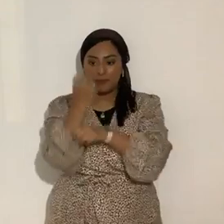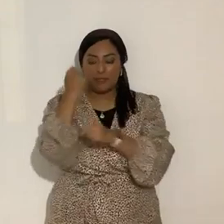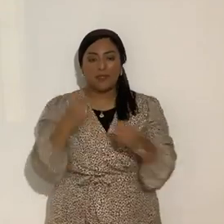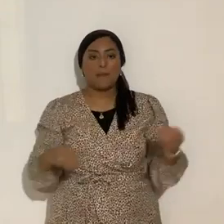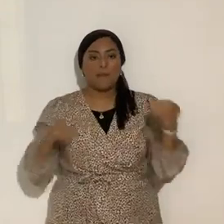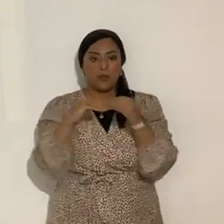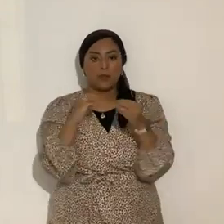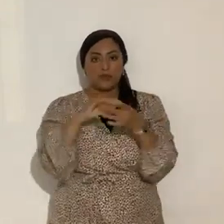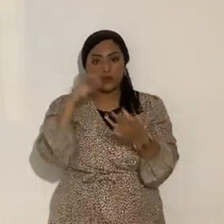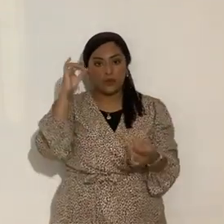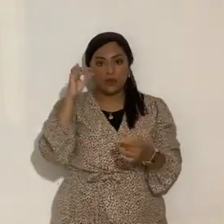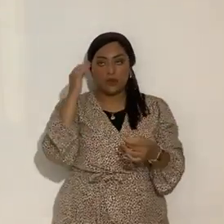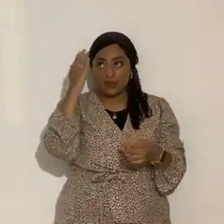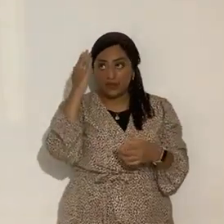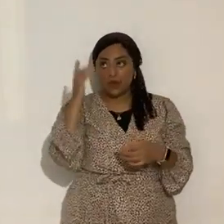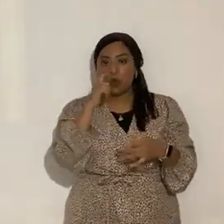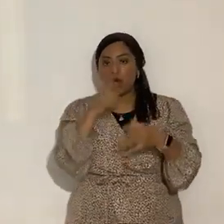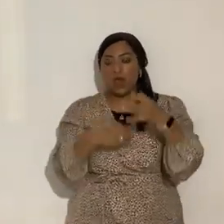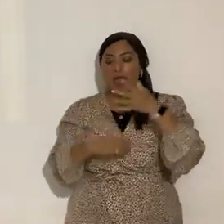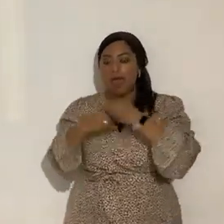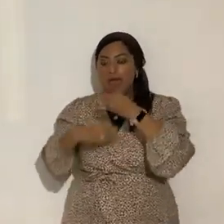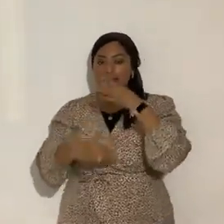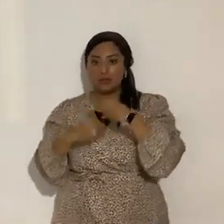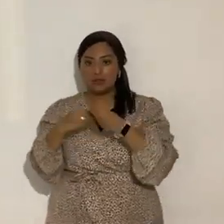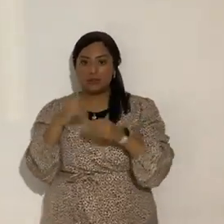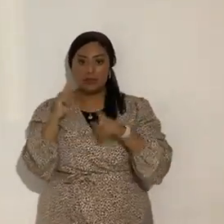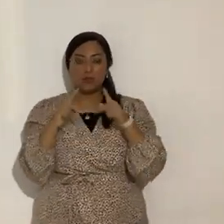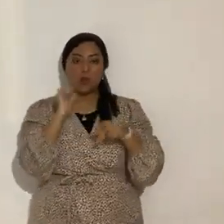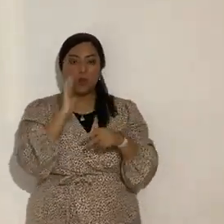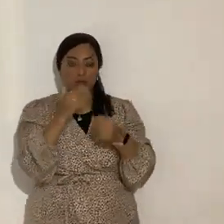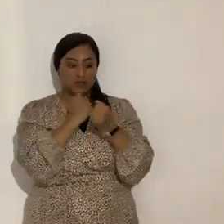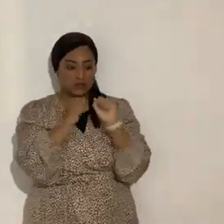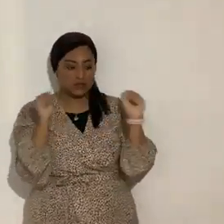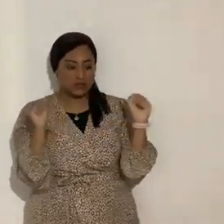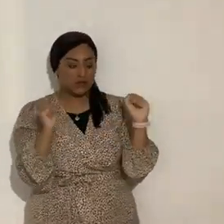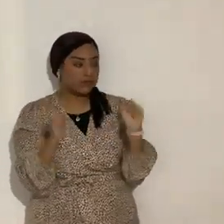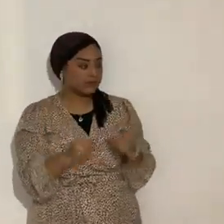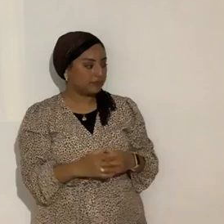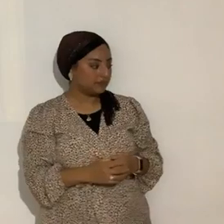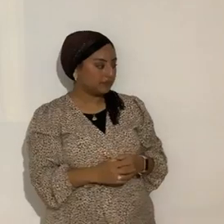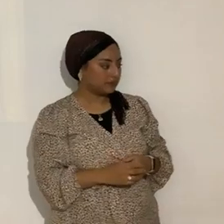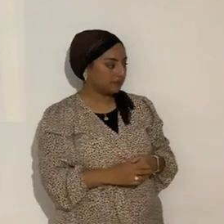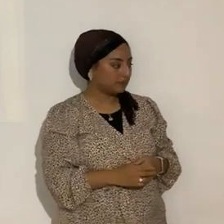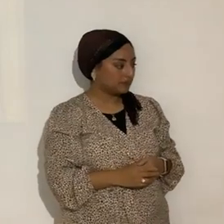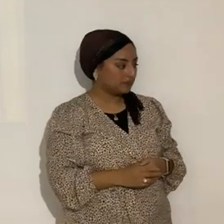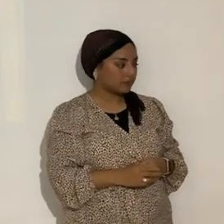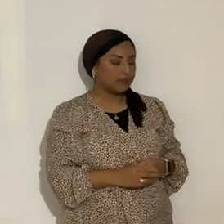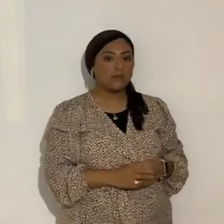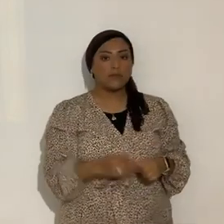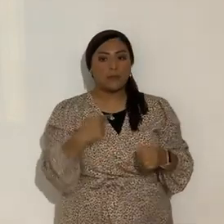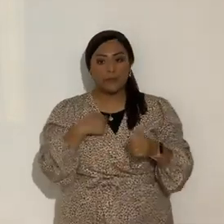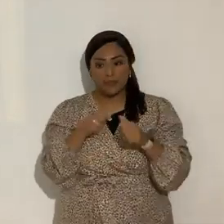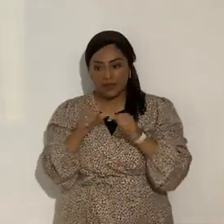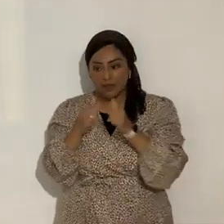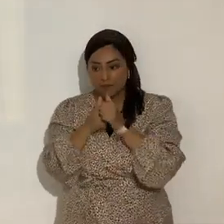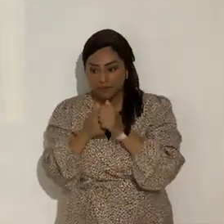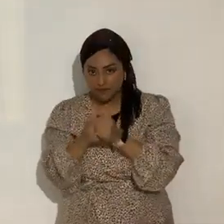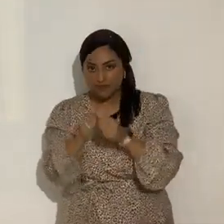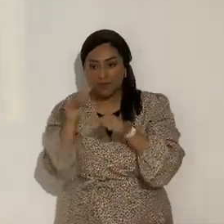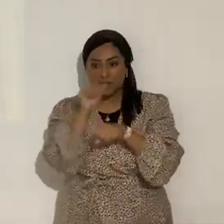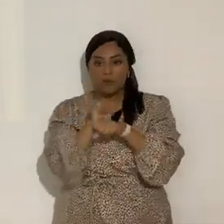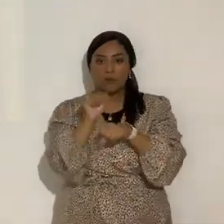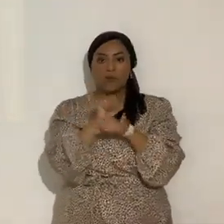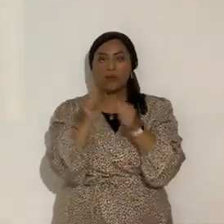más almas. Bueno, Él es el que las agrega a los que han de ser salvos. Eso dice el libro de los Hechos y lo creemos. Pero que sigamos trabajando en su